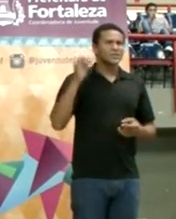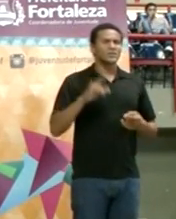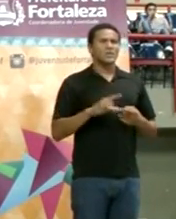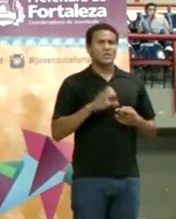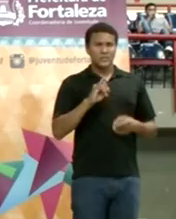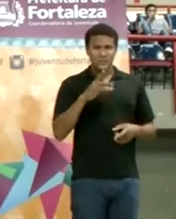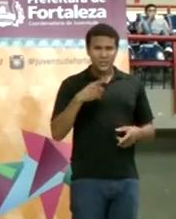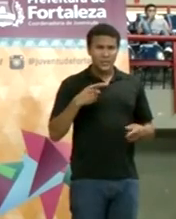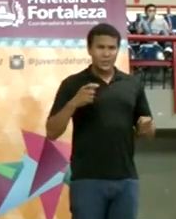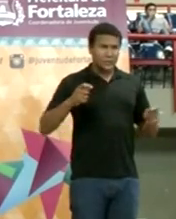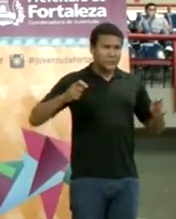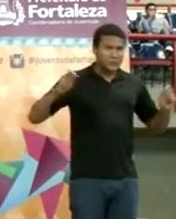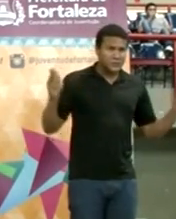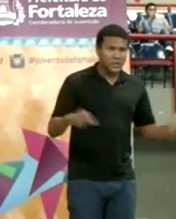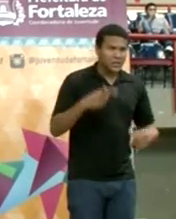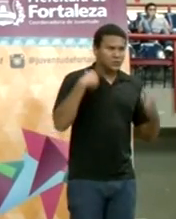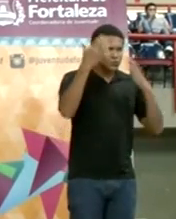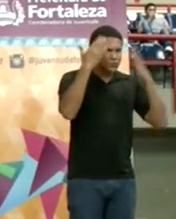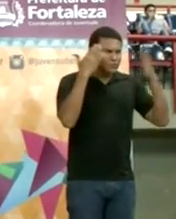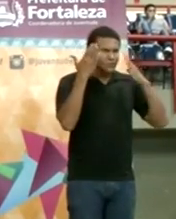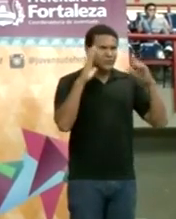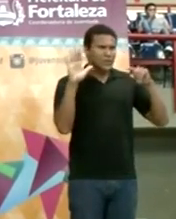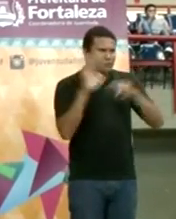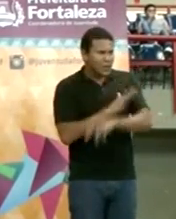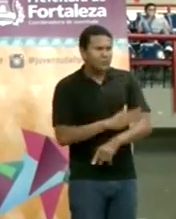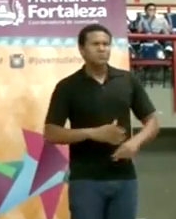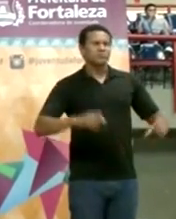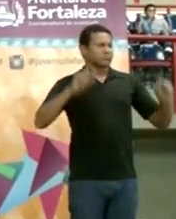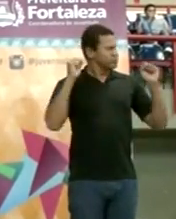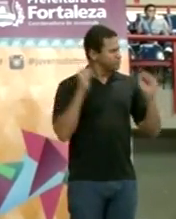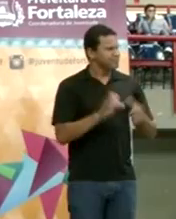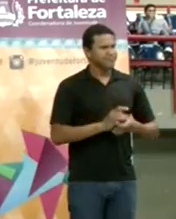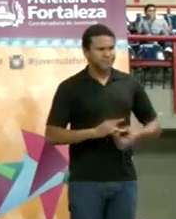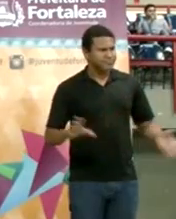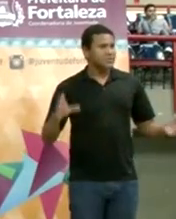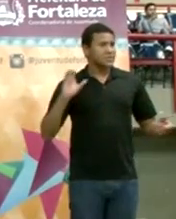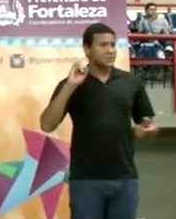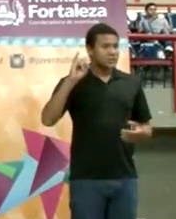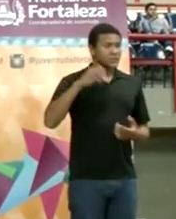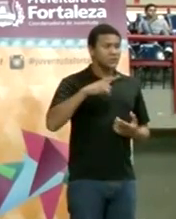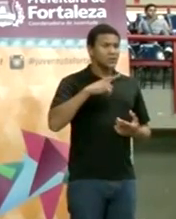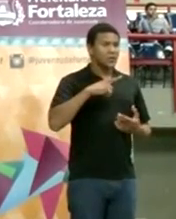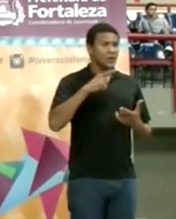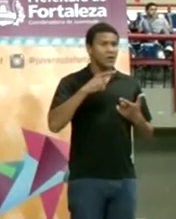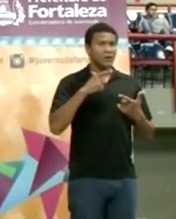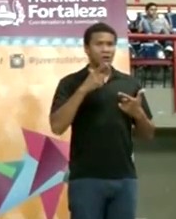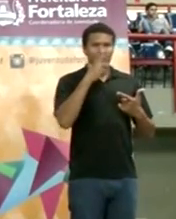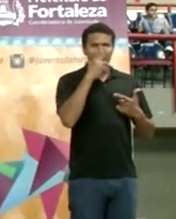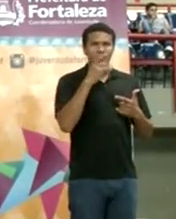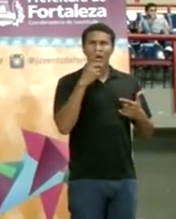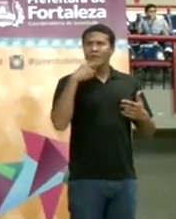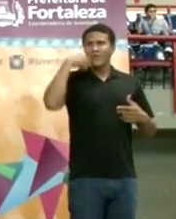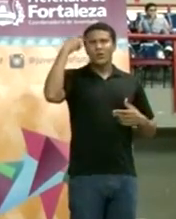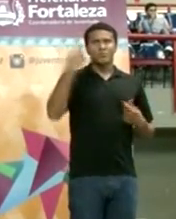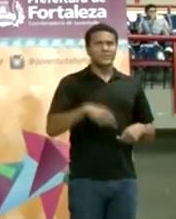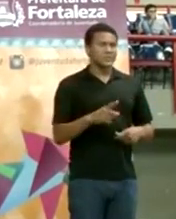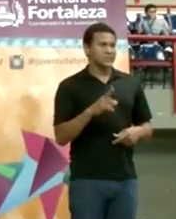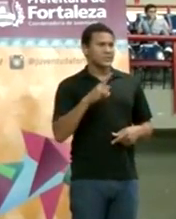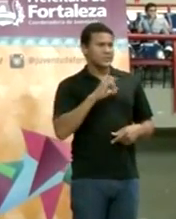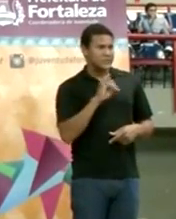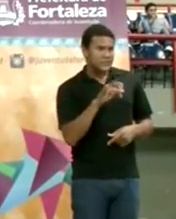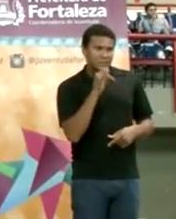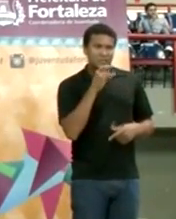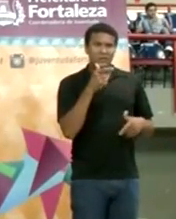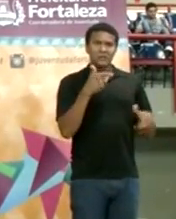Tipo, se tem a oportunidade de tirar dúvida, tira. Se tiver alguma coisa te atrapalhando, tira essa coisa da tua vida para que você consiga